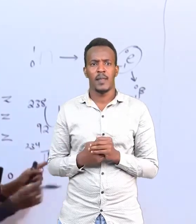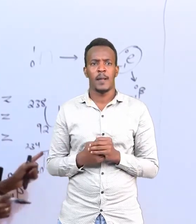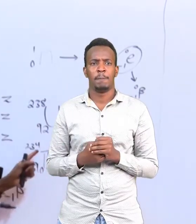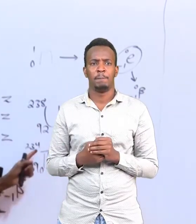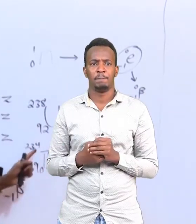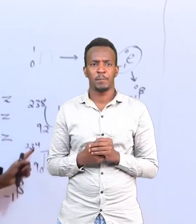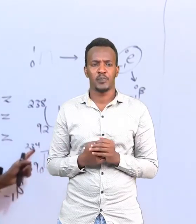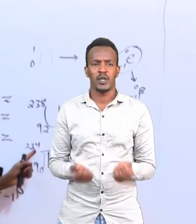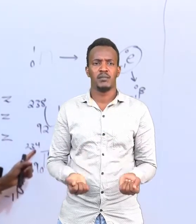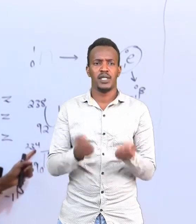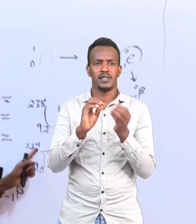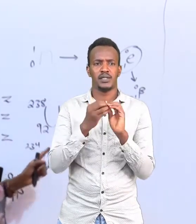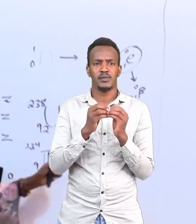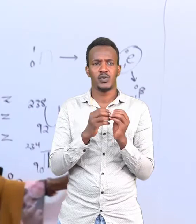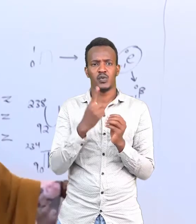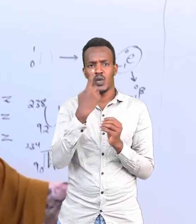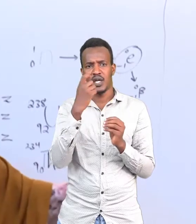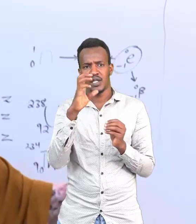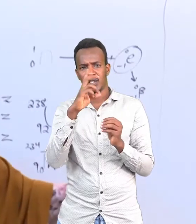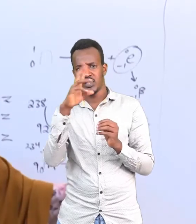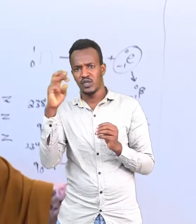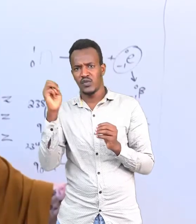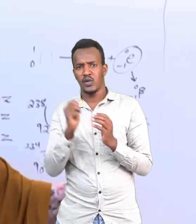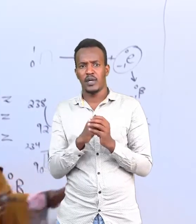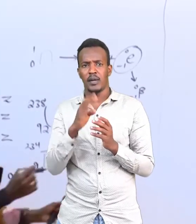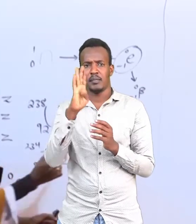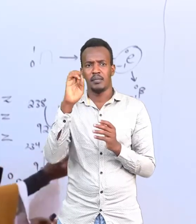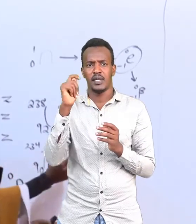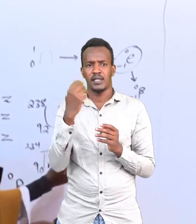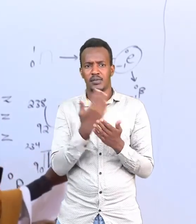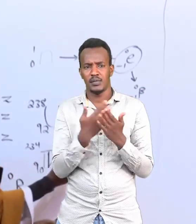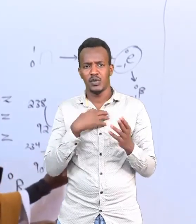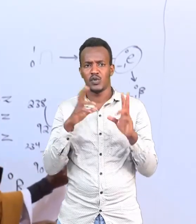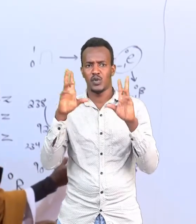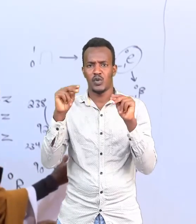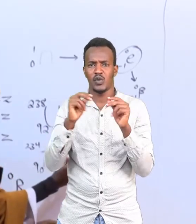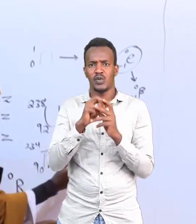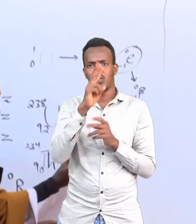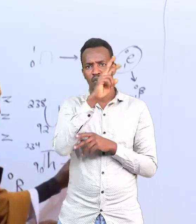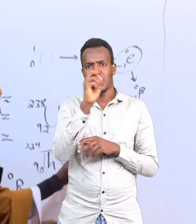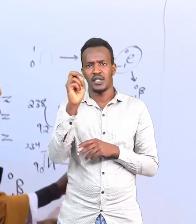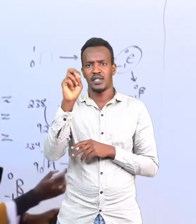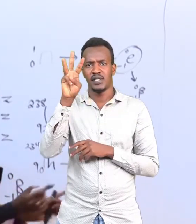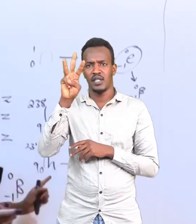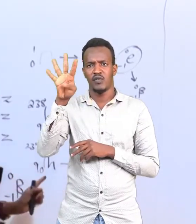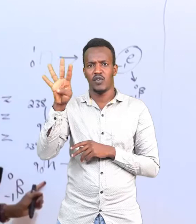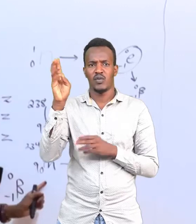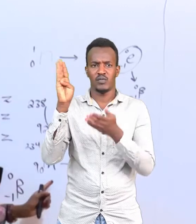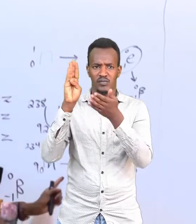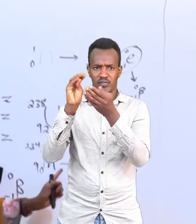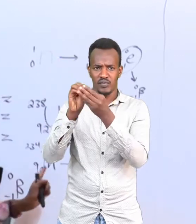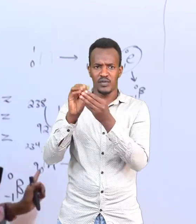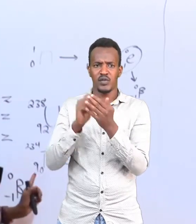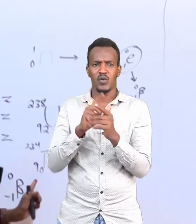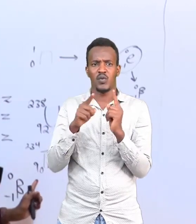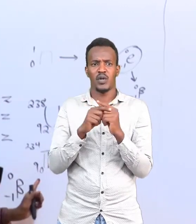tidhaahdaa mass number-ka 234 beetadii ma waxbay qaadatay maya waxbay qaaday sidiisiibu ahaanaya 234 halka atomic